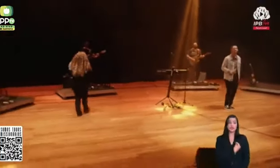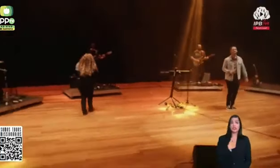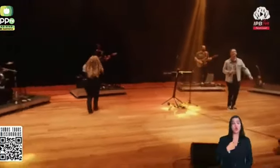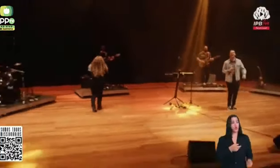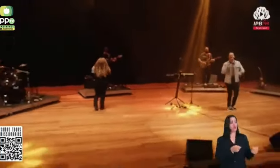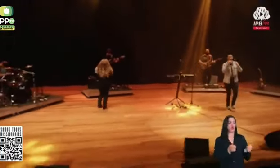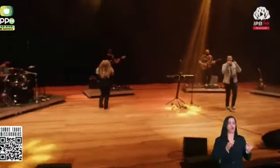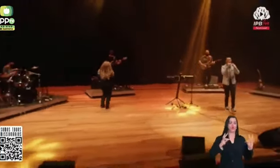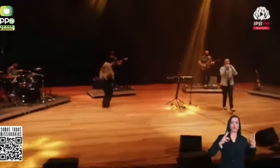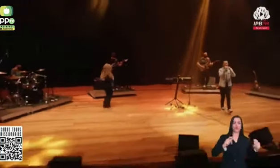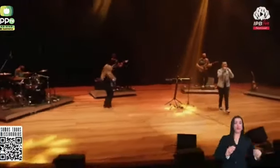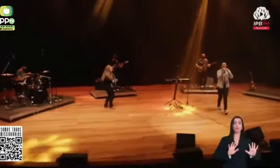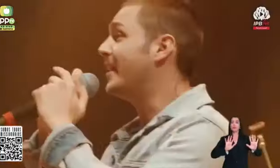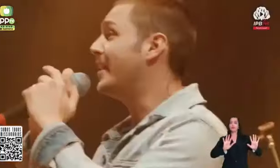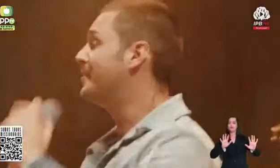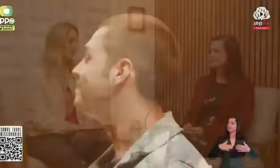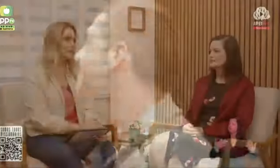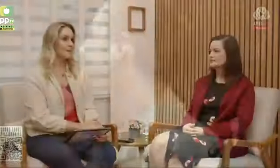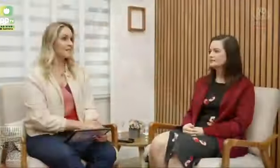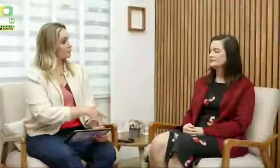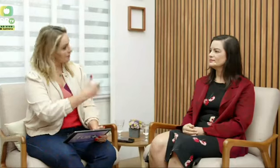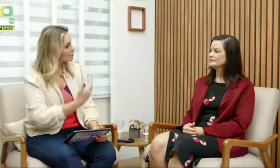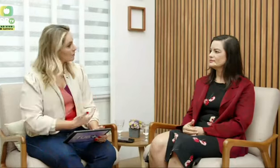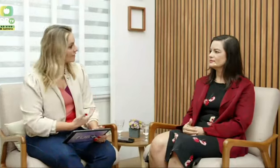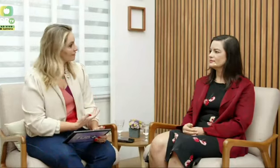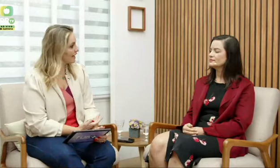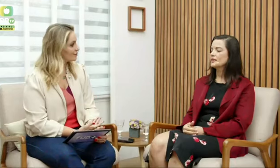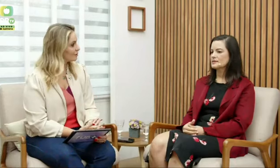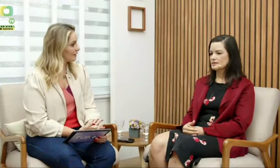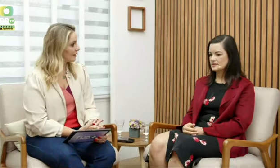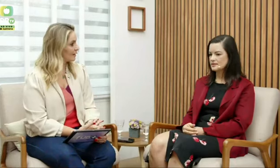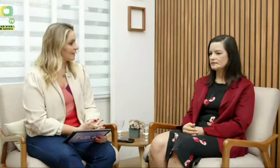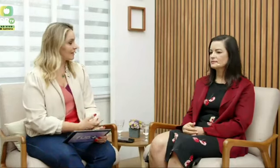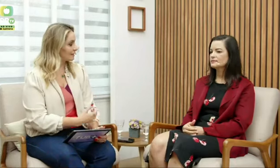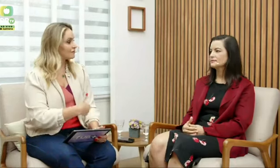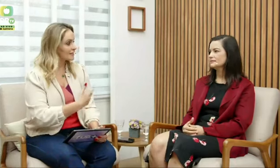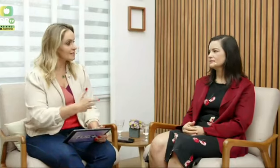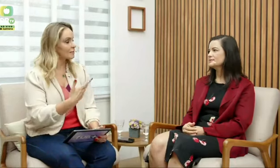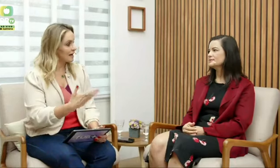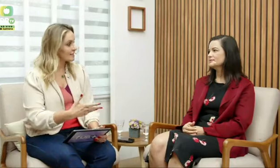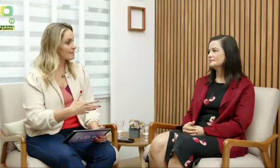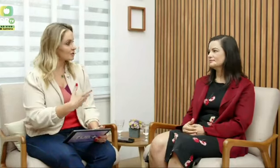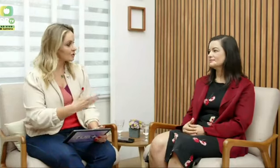né, levar a palavra de Deus para essas pessoas, mas também na sociedade, né? Sim. Cada vez mais a